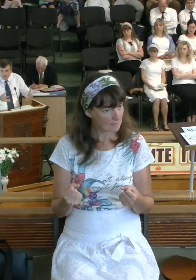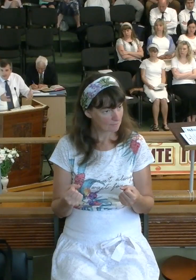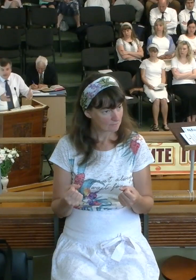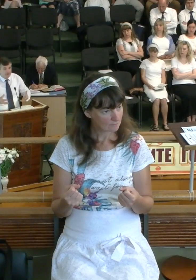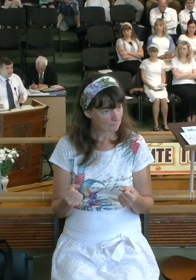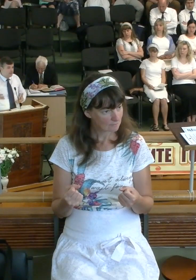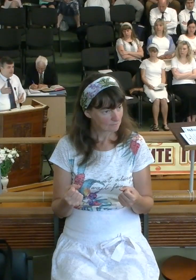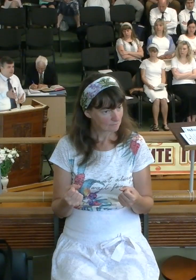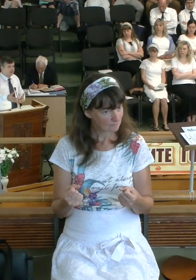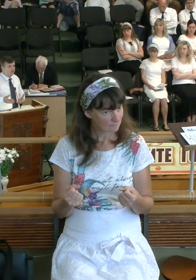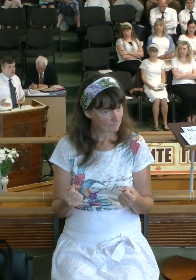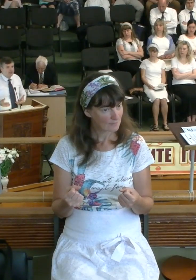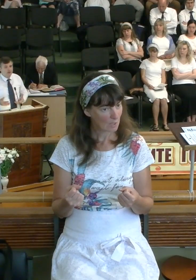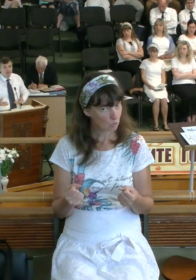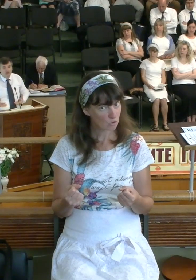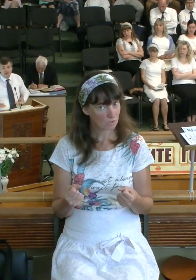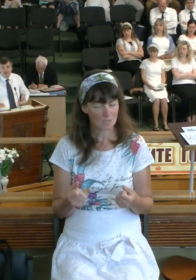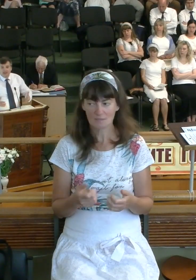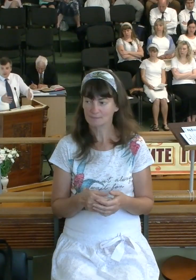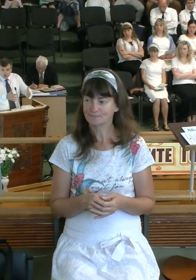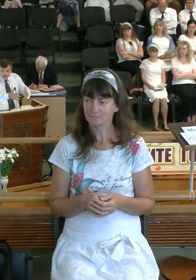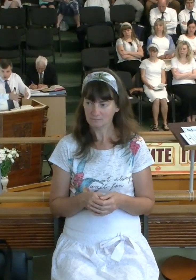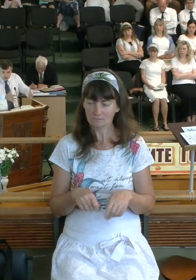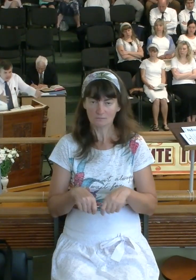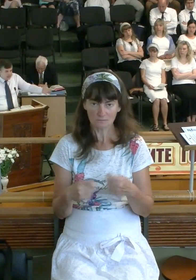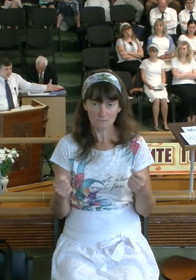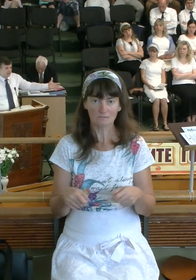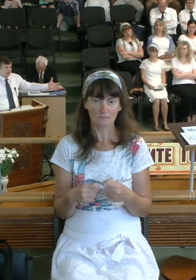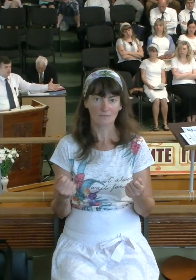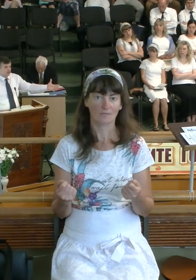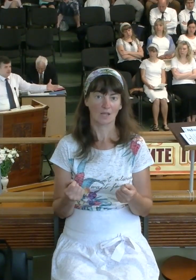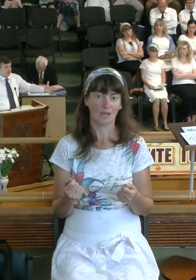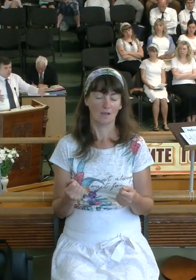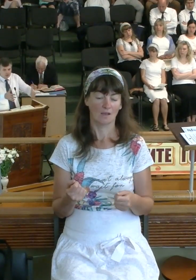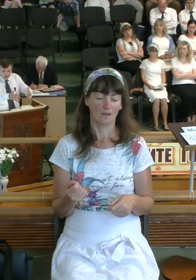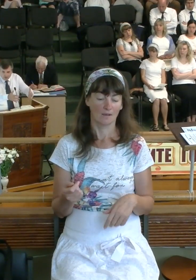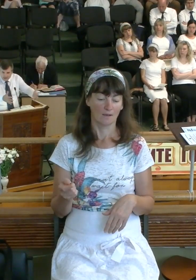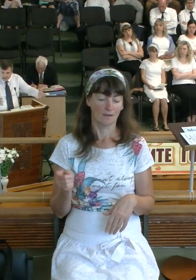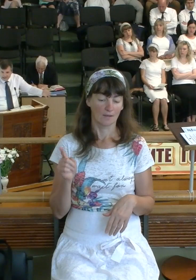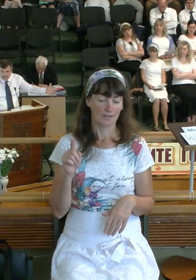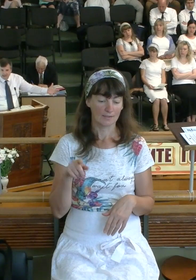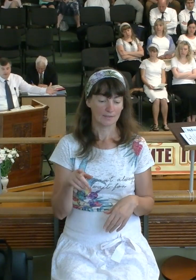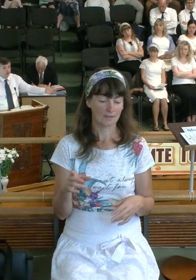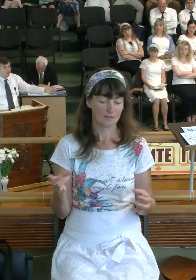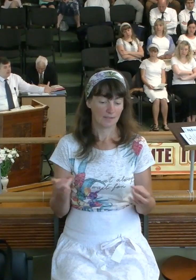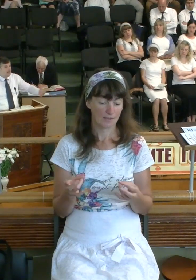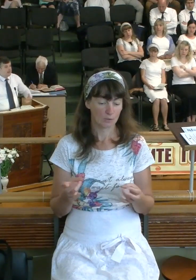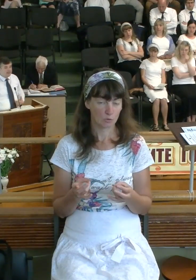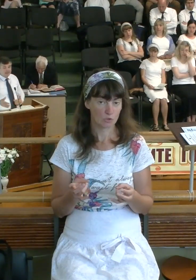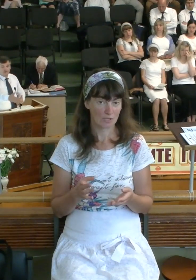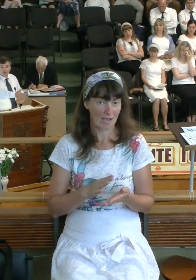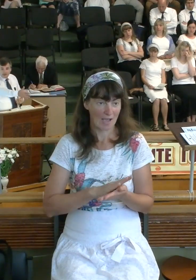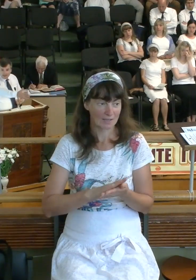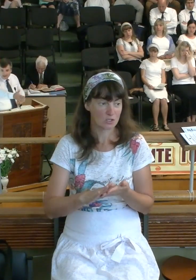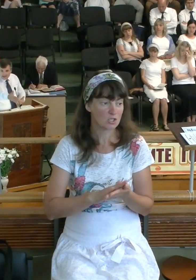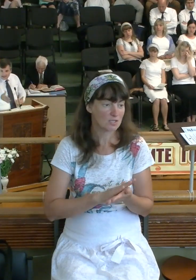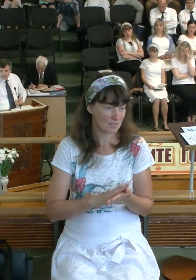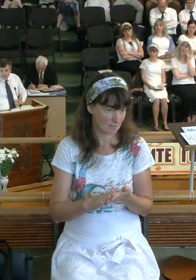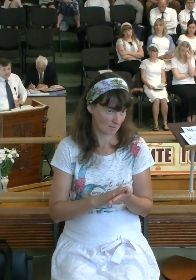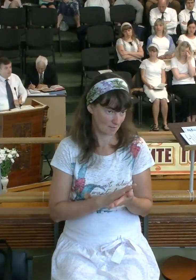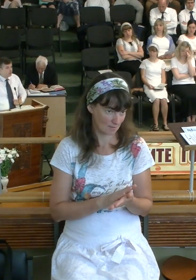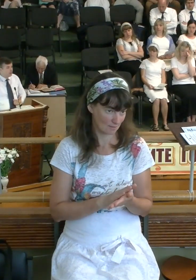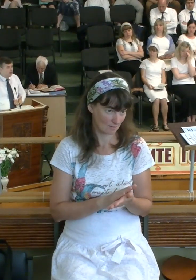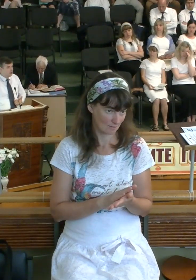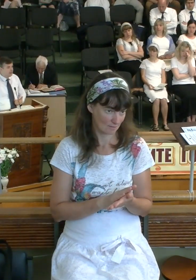утаил. И когда приходил священник, он говорил, нужно все вынести из этого шатра, нужно все вынести из этого дома. И это все